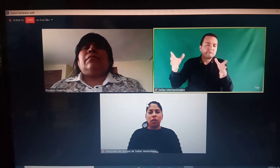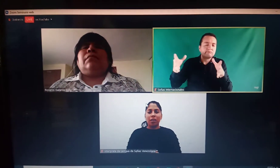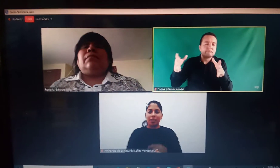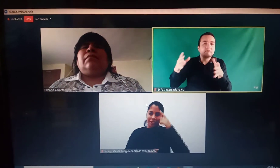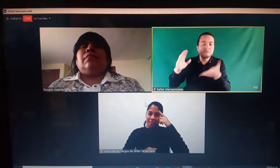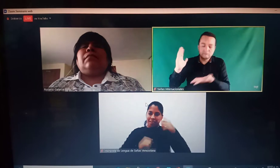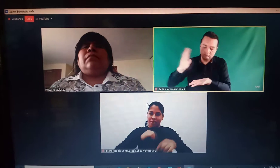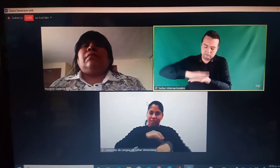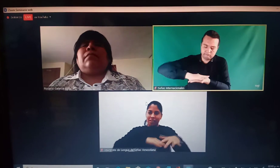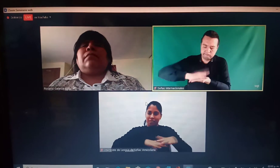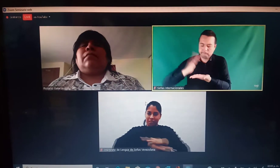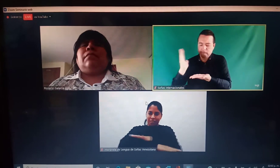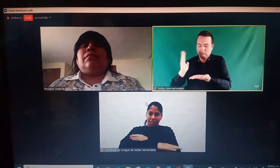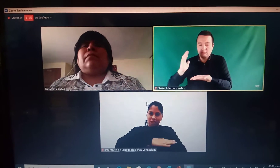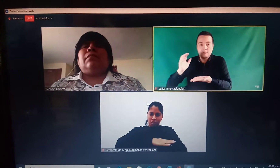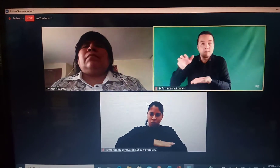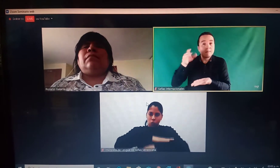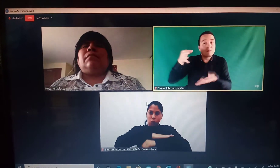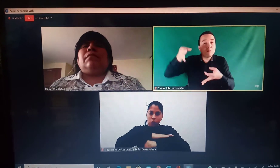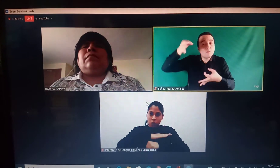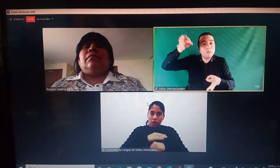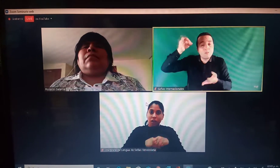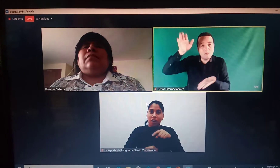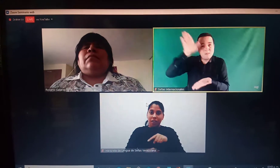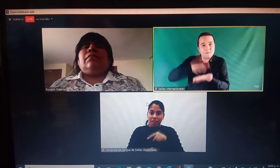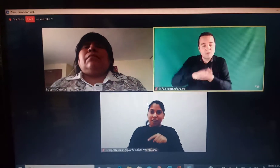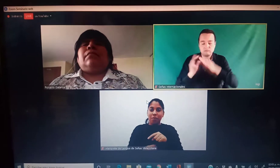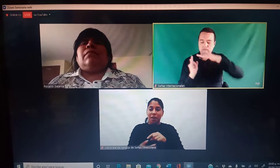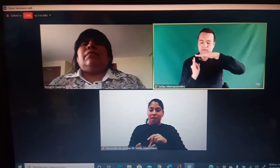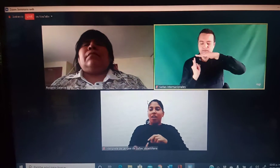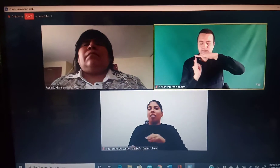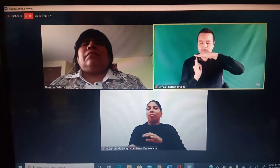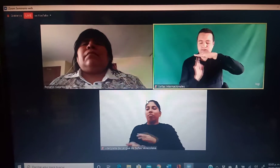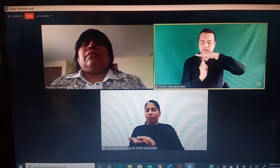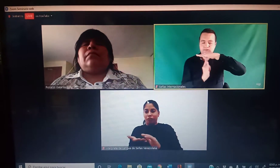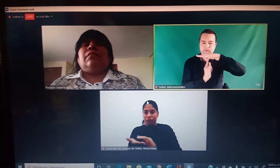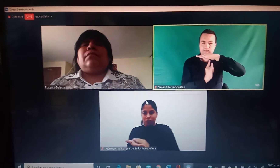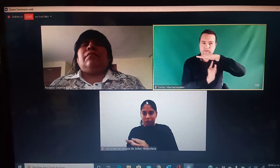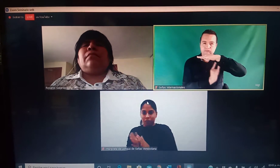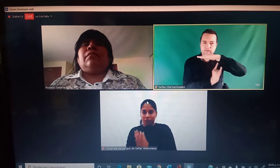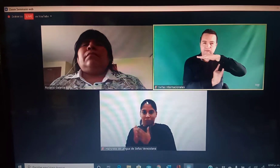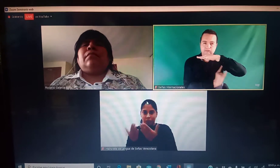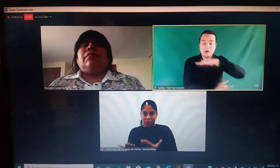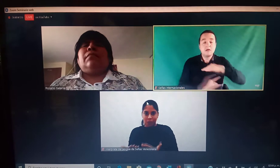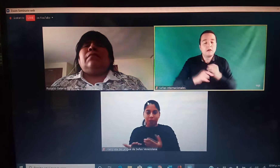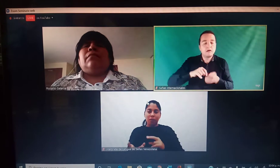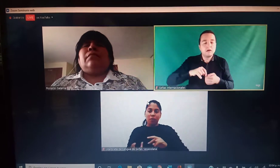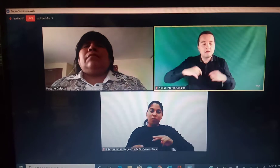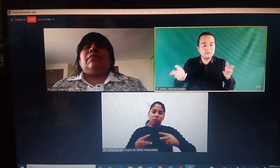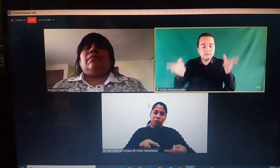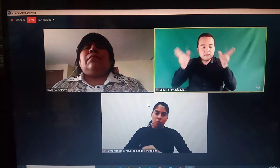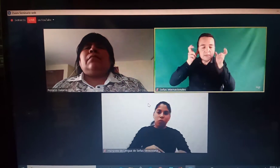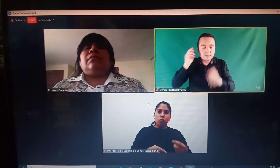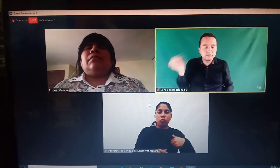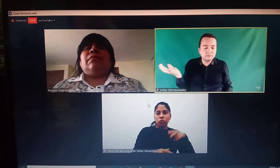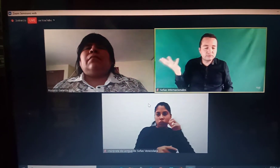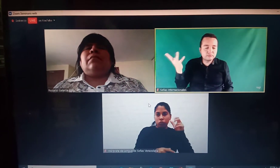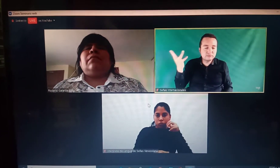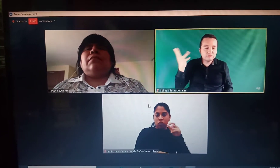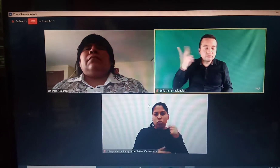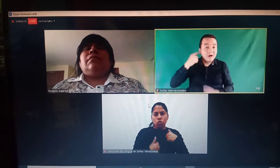lectura de textos y libros. Yo en Facebook he visto algunas opciones